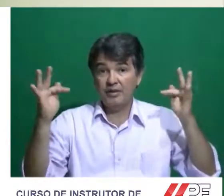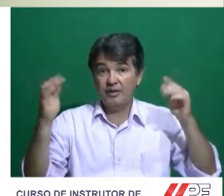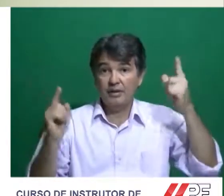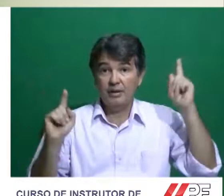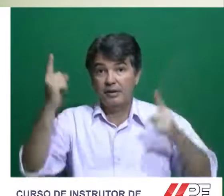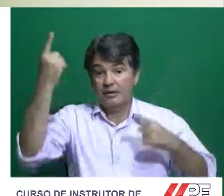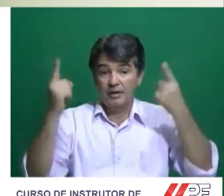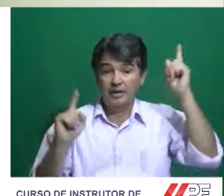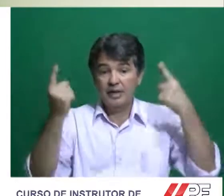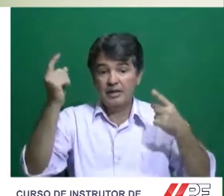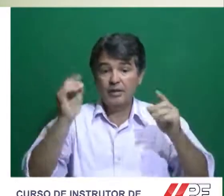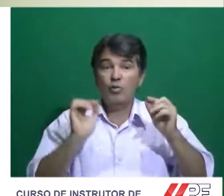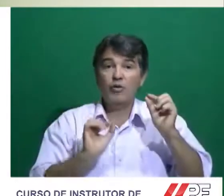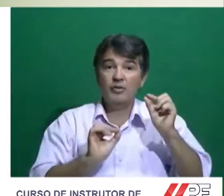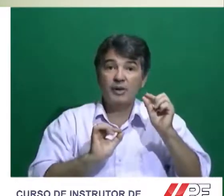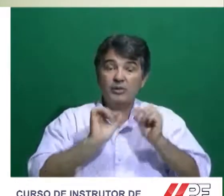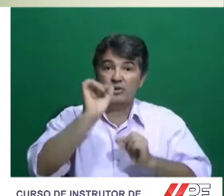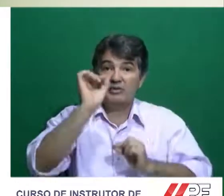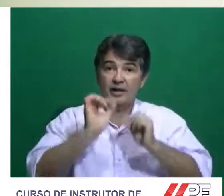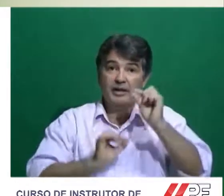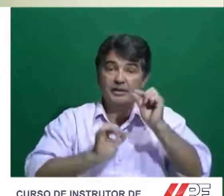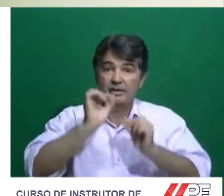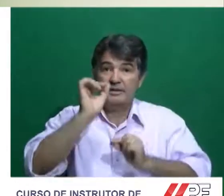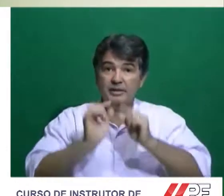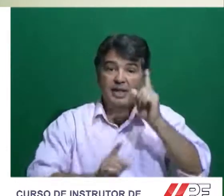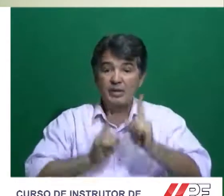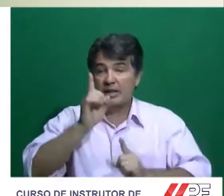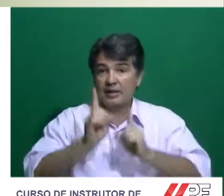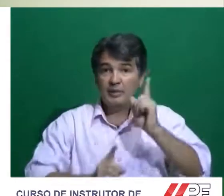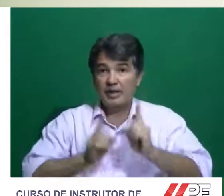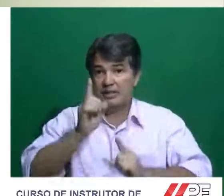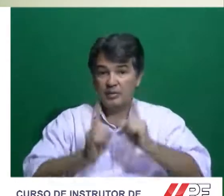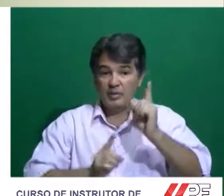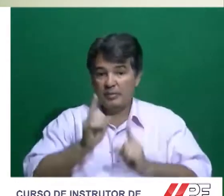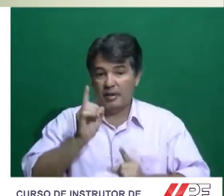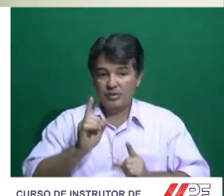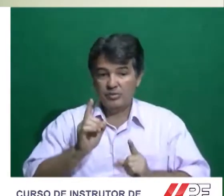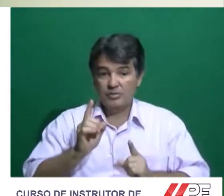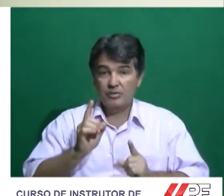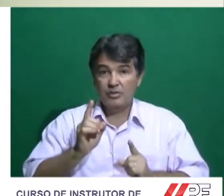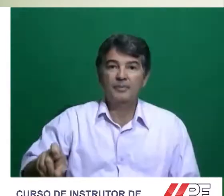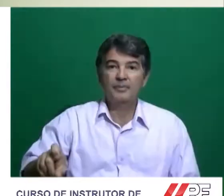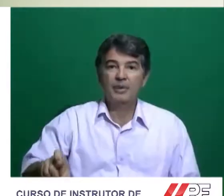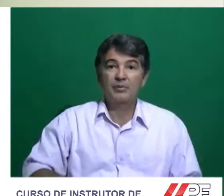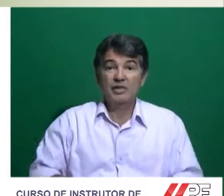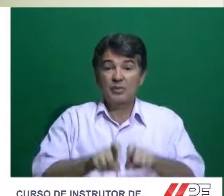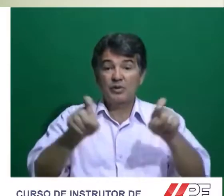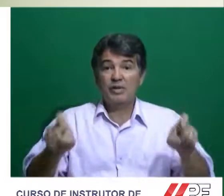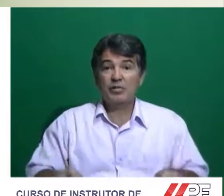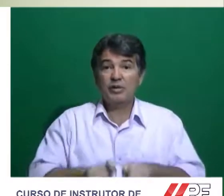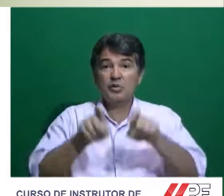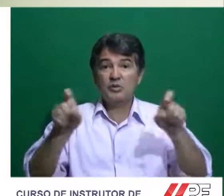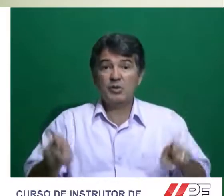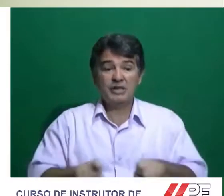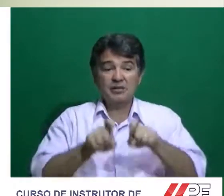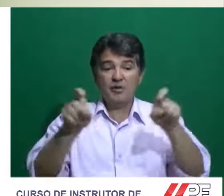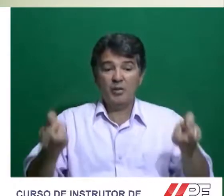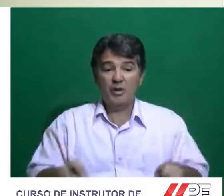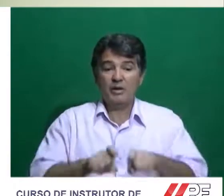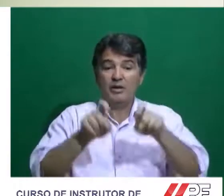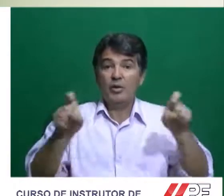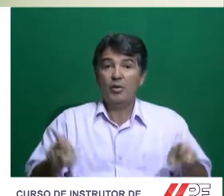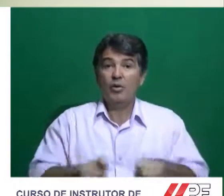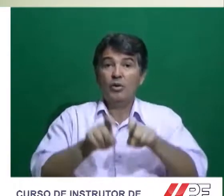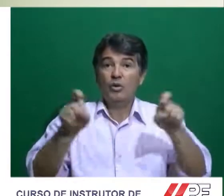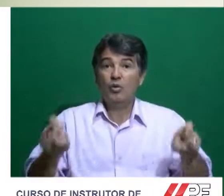seu F. E aí o movimento que vai, termitente, para cima e para baixo, você pode usar com as duas mãos dessa